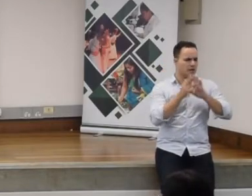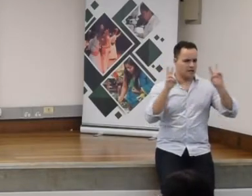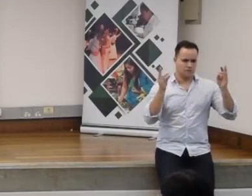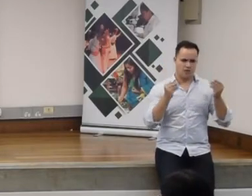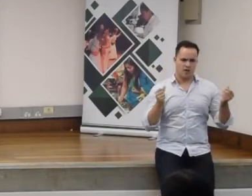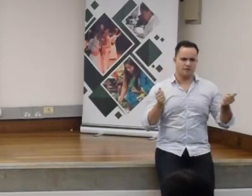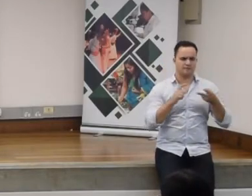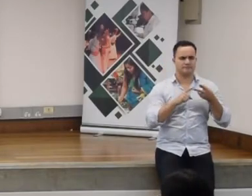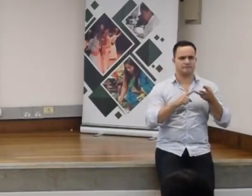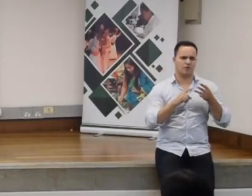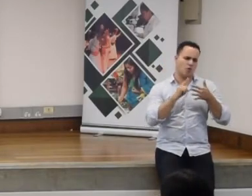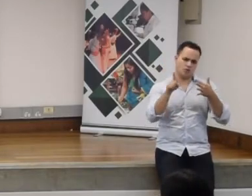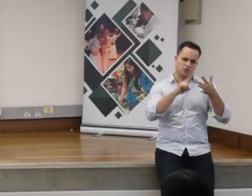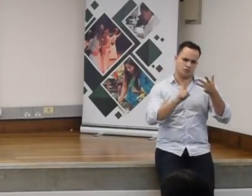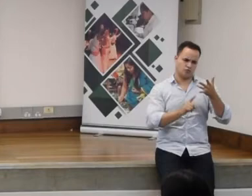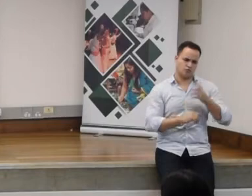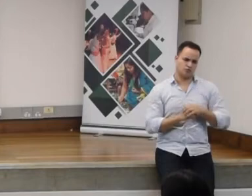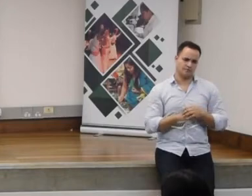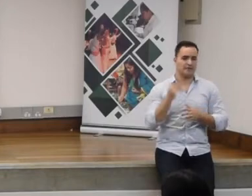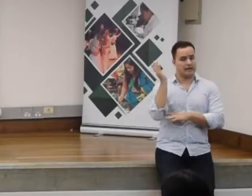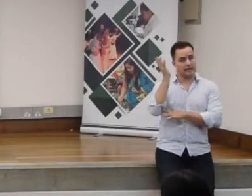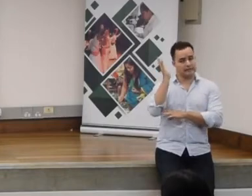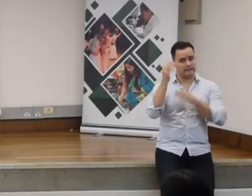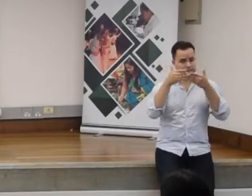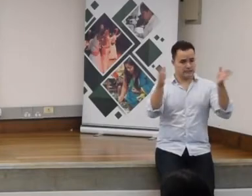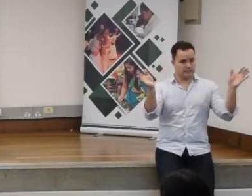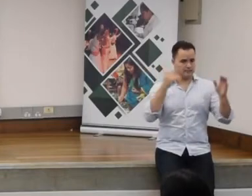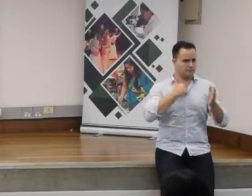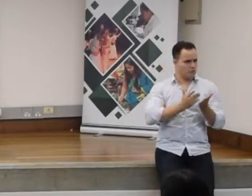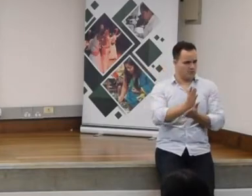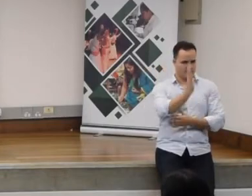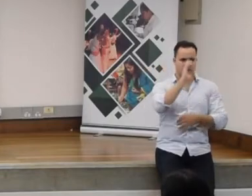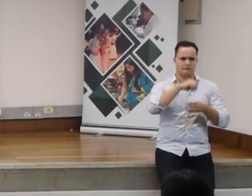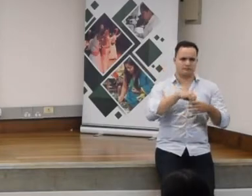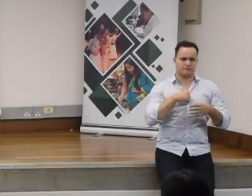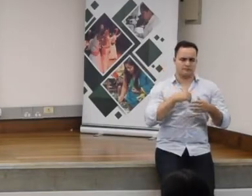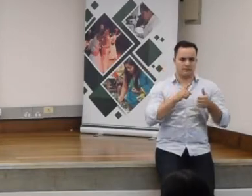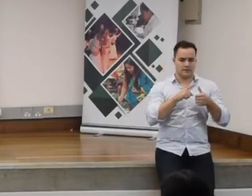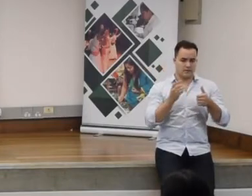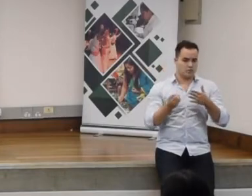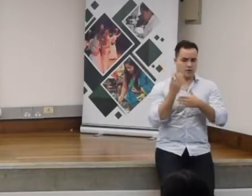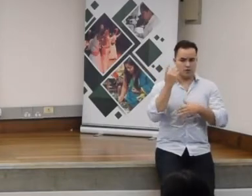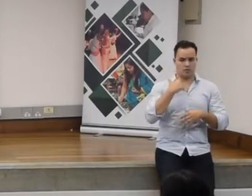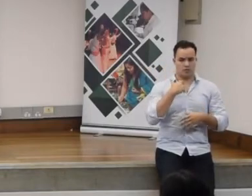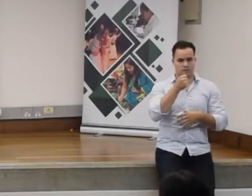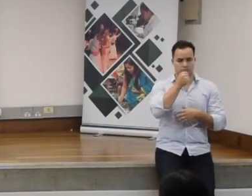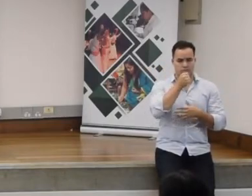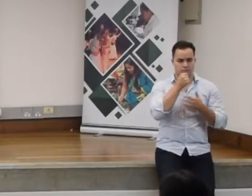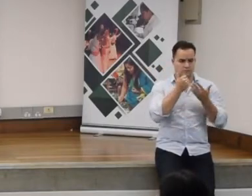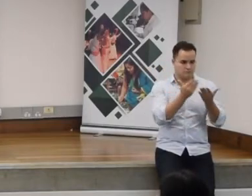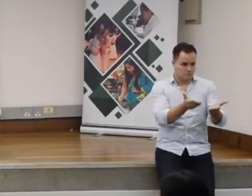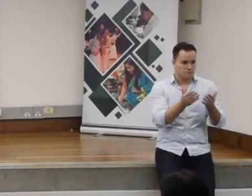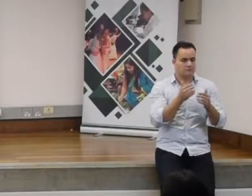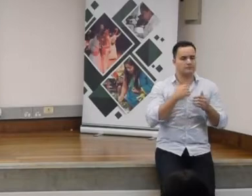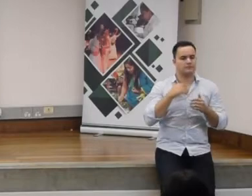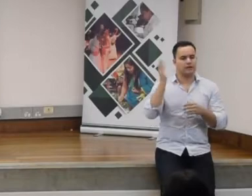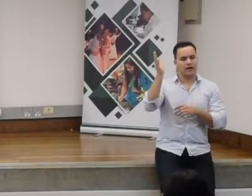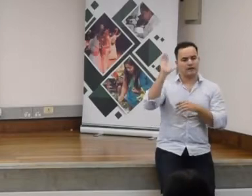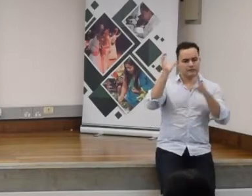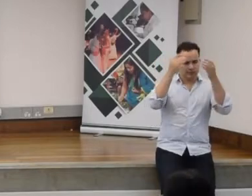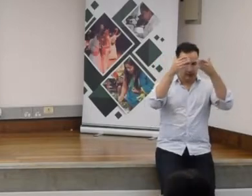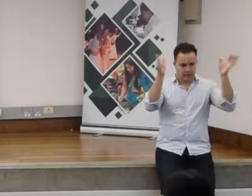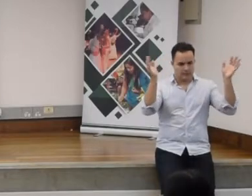entre otros. Nuestras cátedras abiertas, entre las que se cuenta la novedad como la Cátedra de Pensamiento